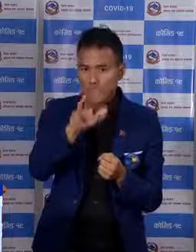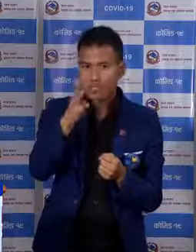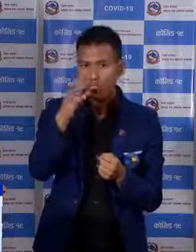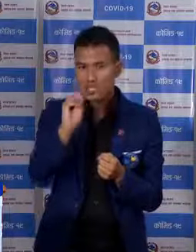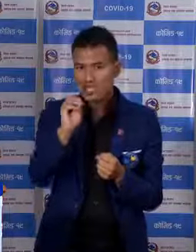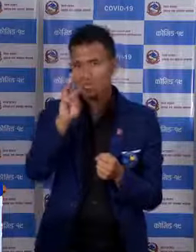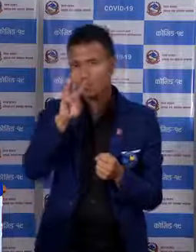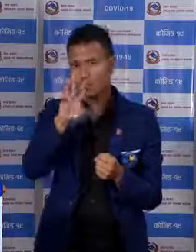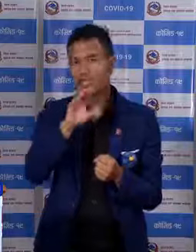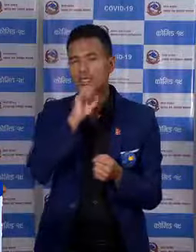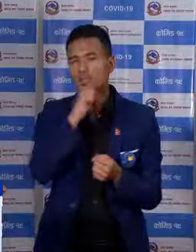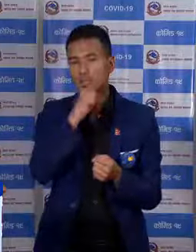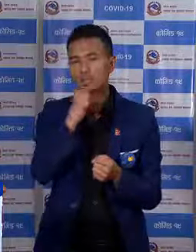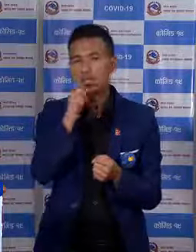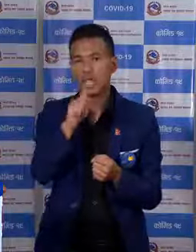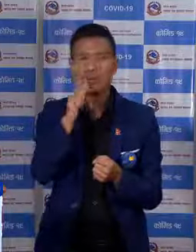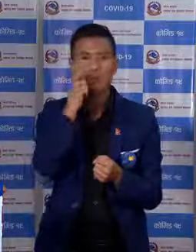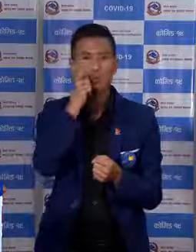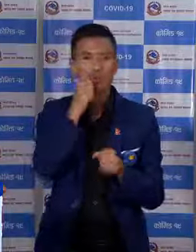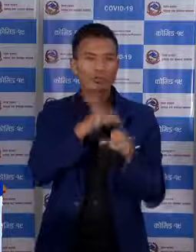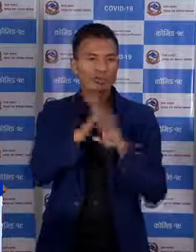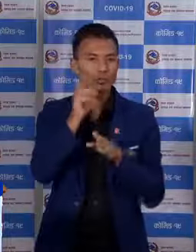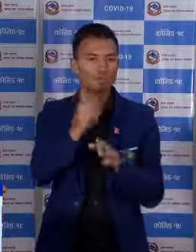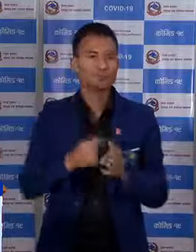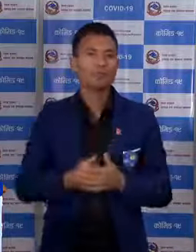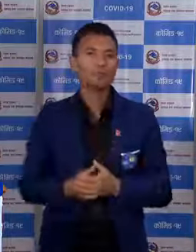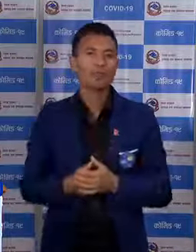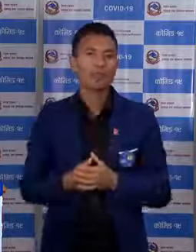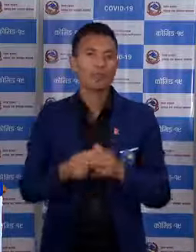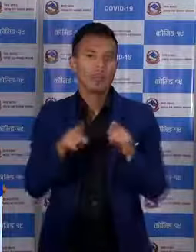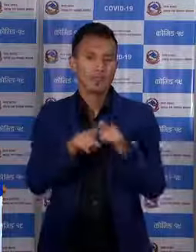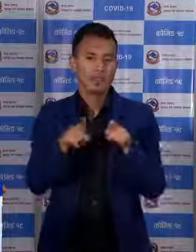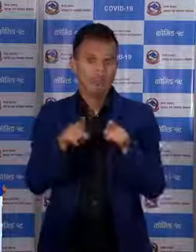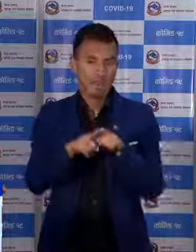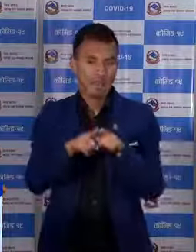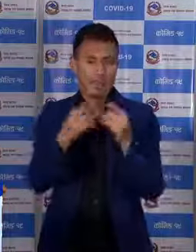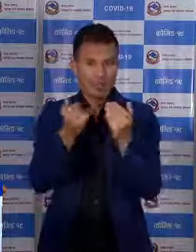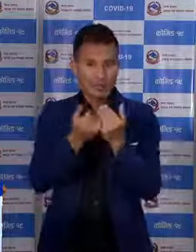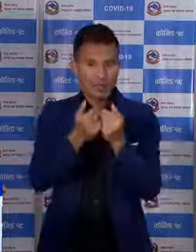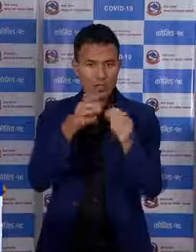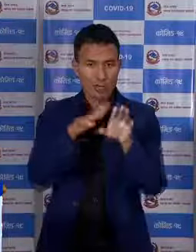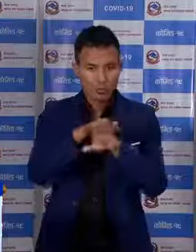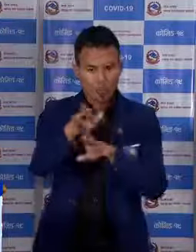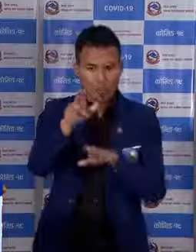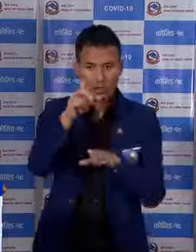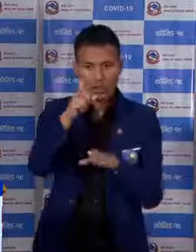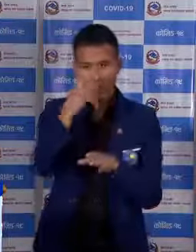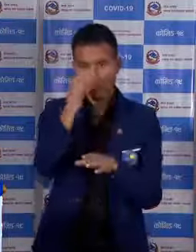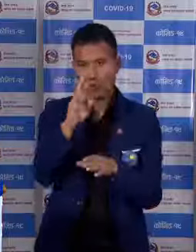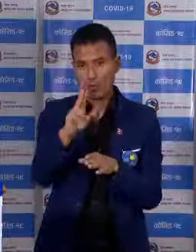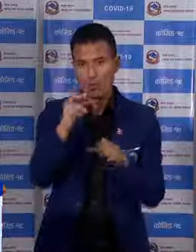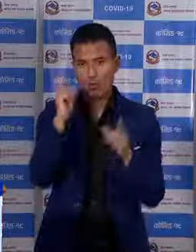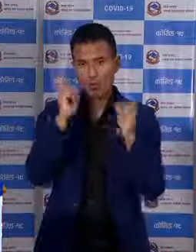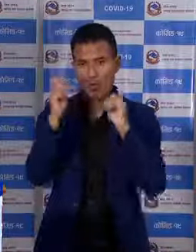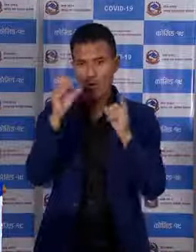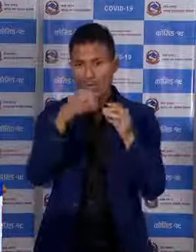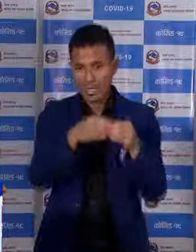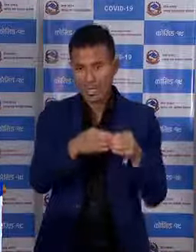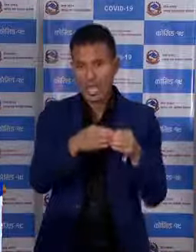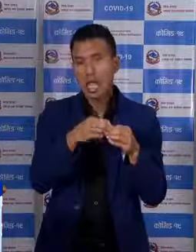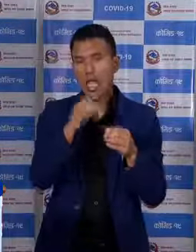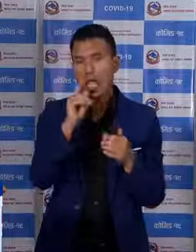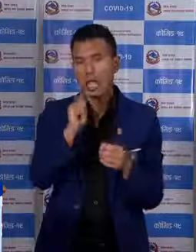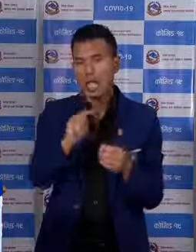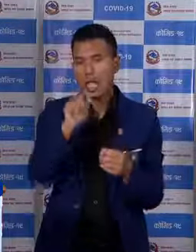वर्षया रँ 25 वर्षया पुरुष हरु उन्हों छो तेसे गरी रवत हट गवर नगरपाली का